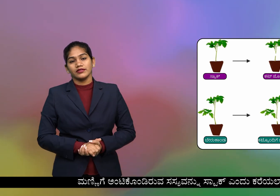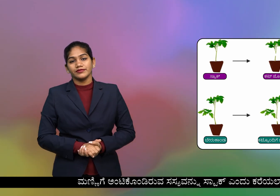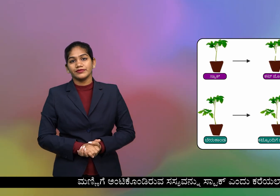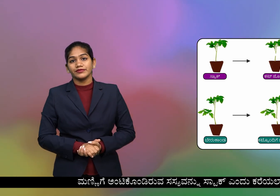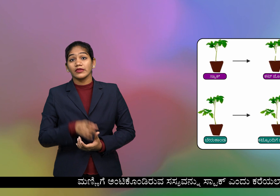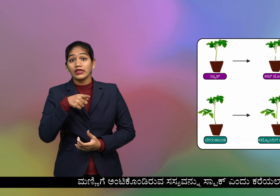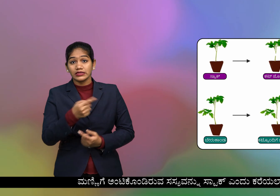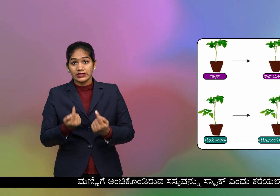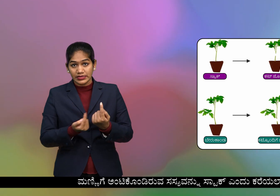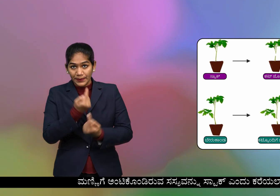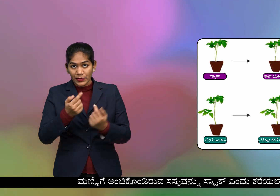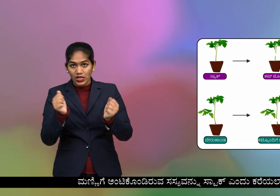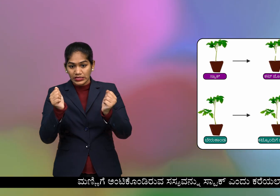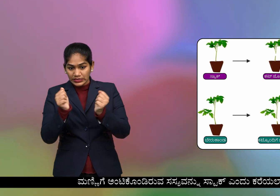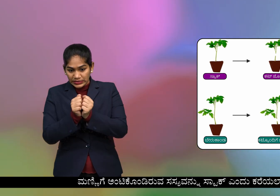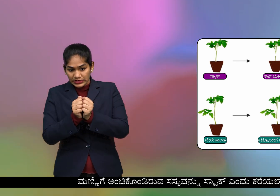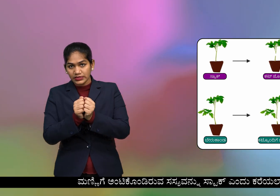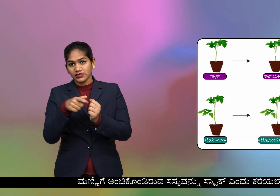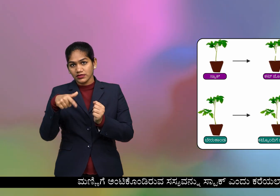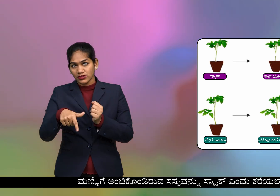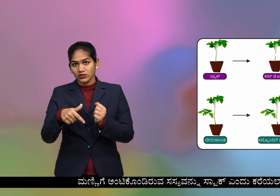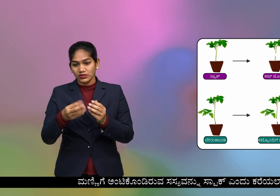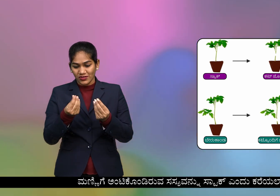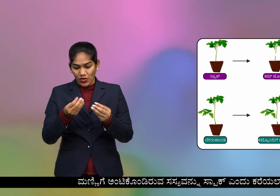ಮಣ್ಣಿಗೆ ಅಂಟಿಕೊಂಡಿರುವ ಸಸ್ಯವನ್ನ ಸ್ಟಾಕ್ ಅಂತ ಕರೆಯಲಾಗುತ್ತೆ